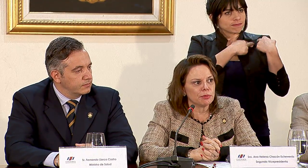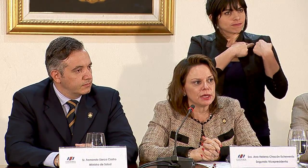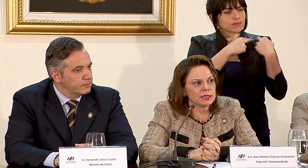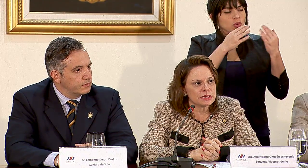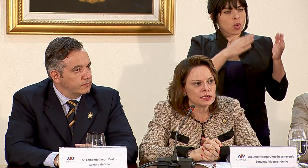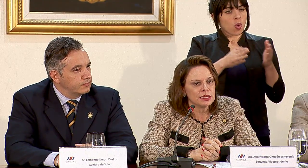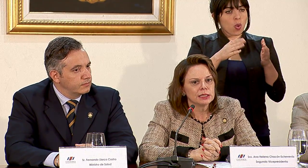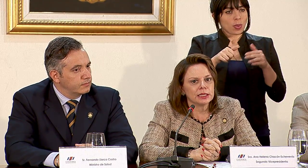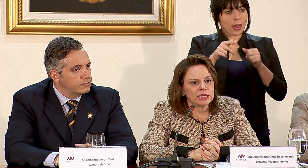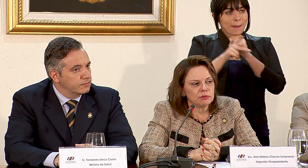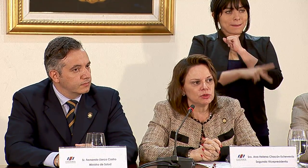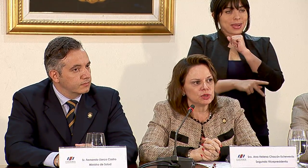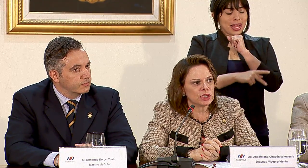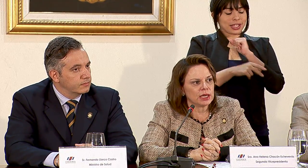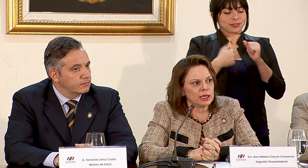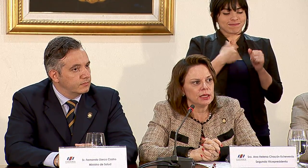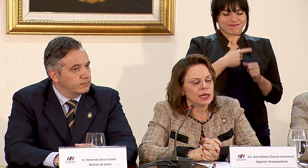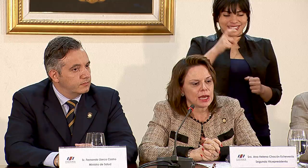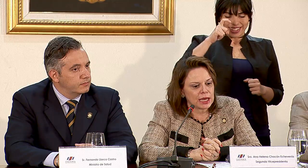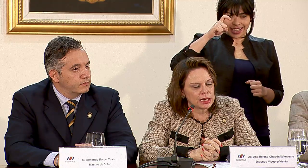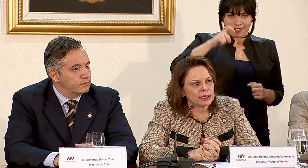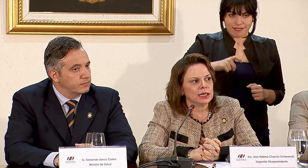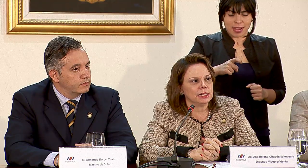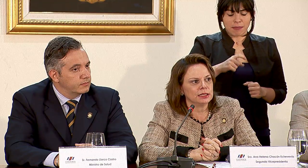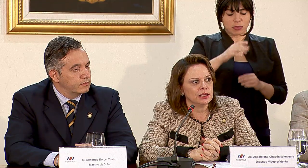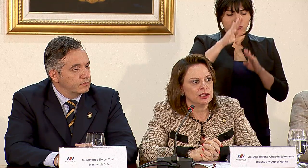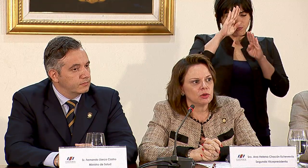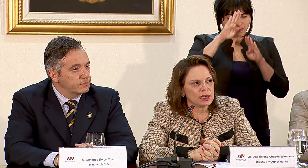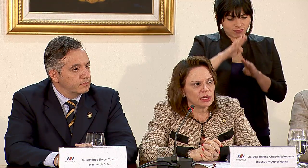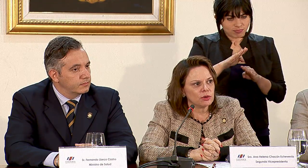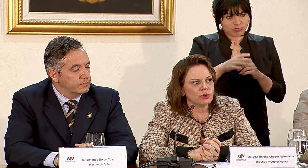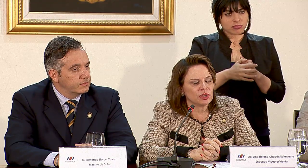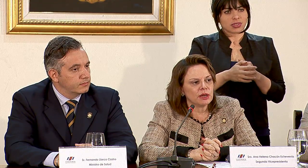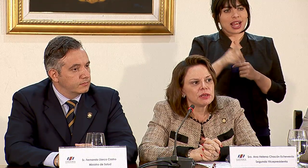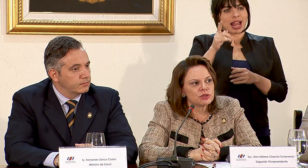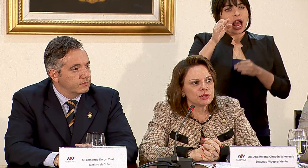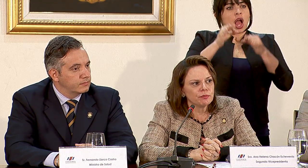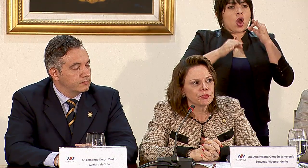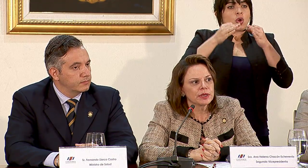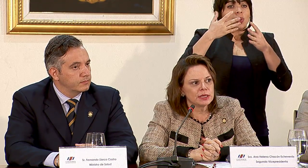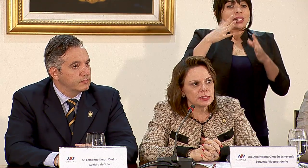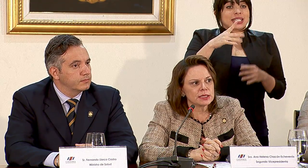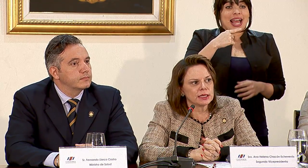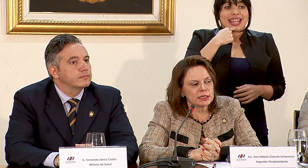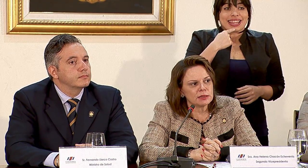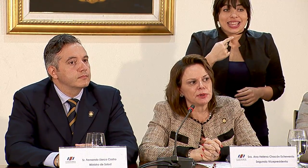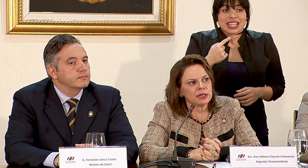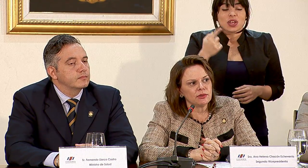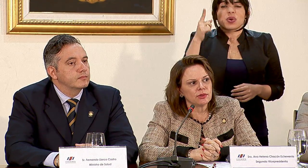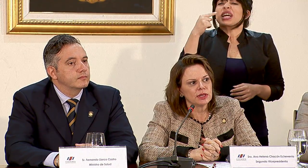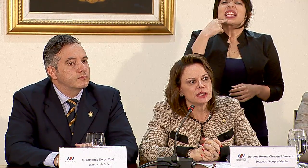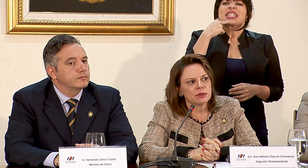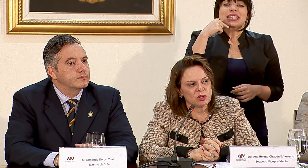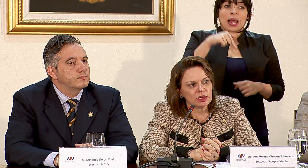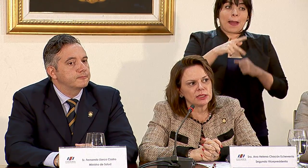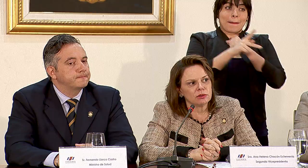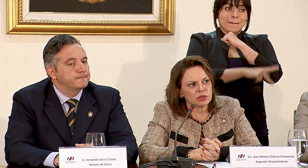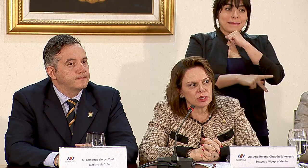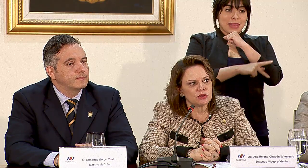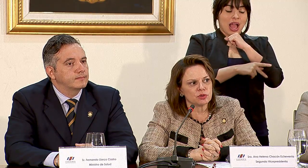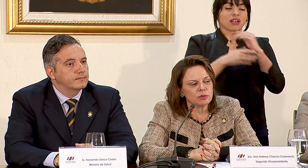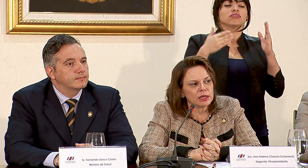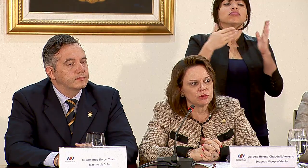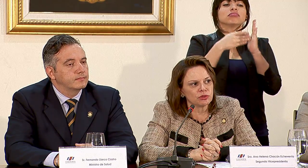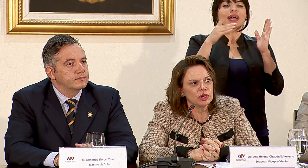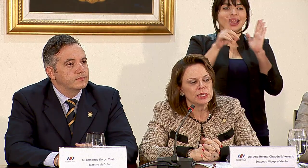gobernar el país, tenemos que acatar lo que la Corte ha dicho y es que en este país se violentan